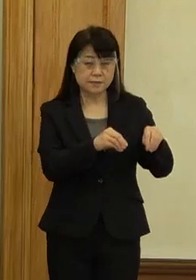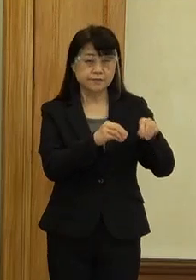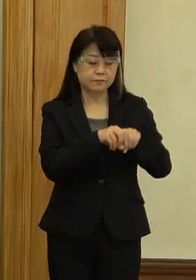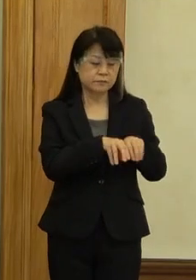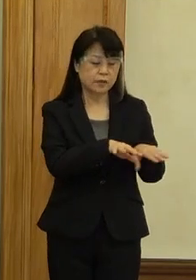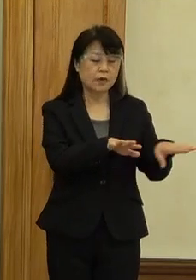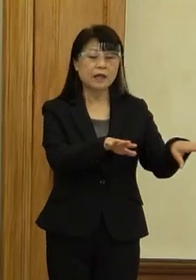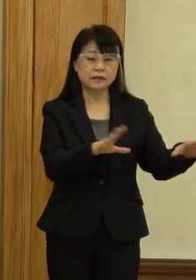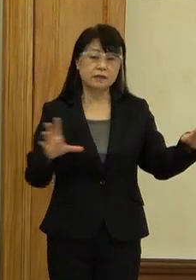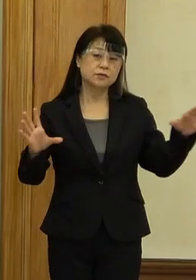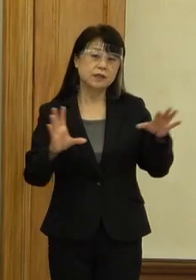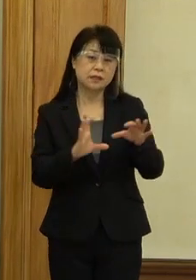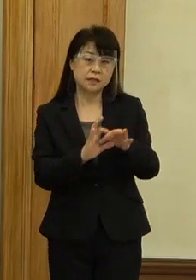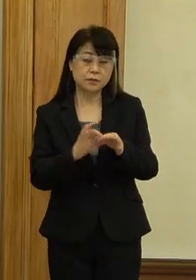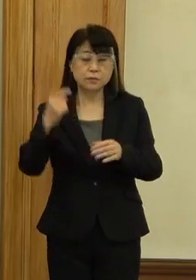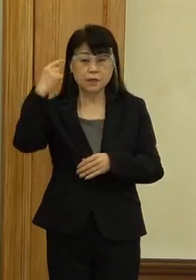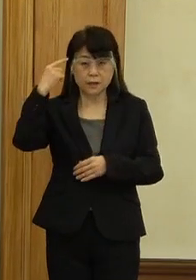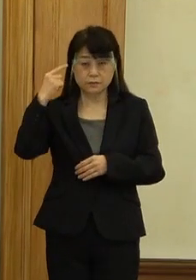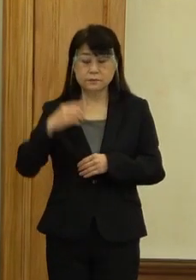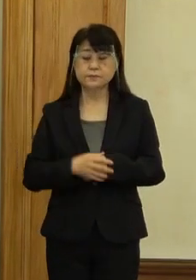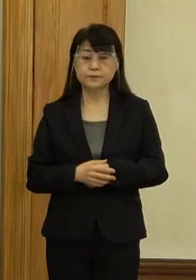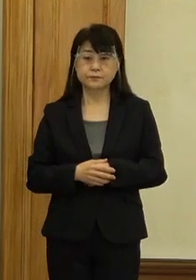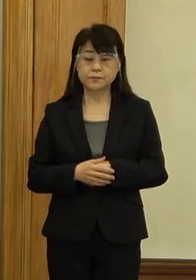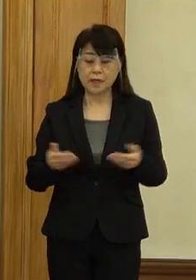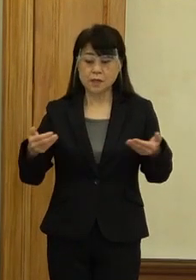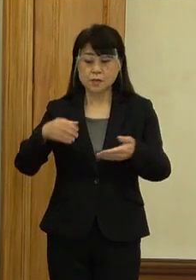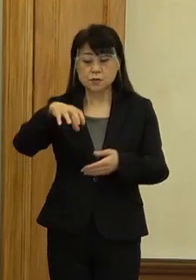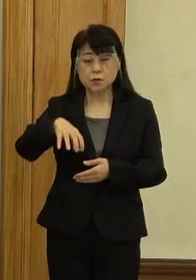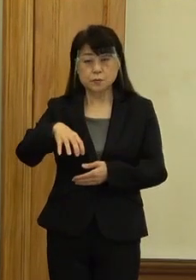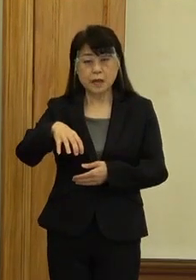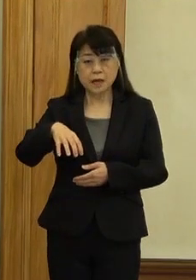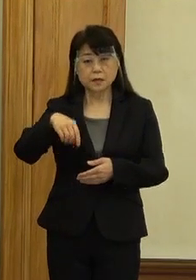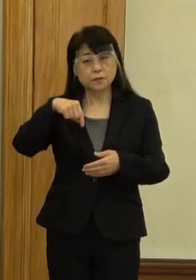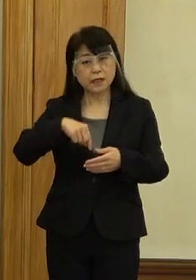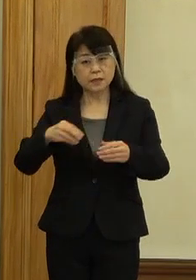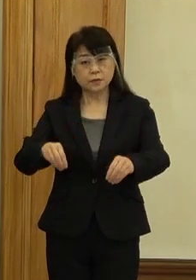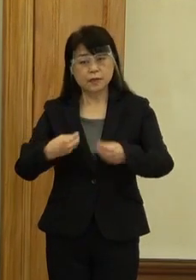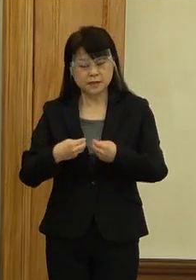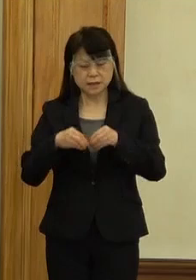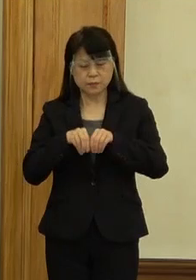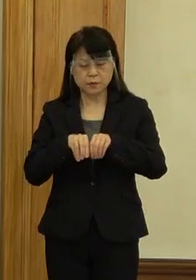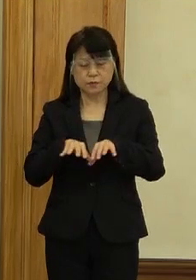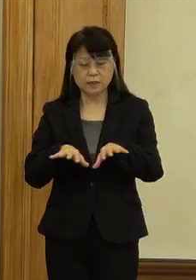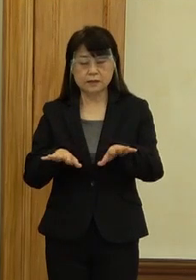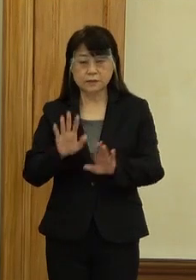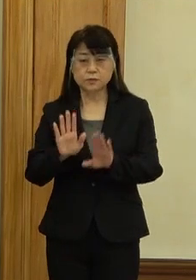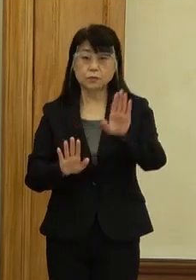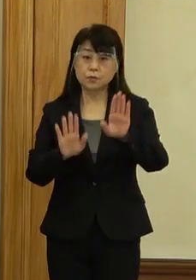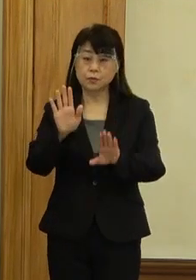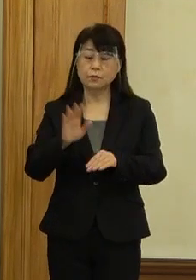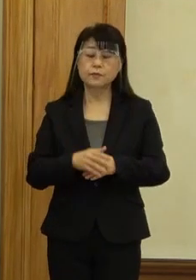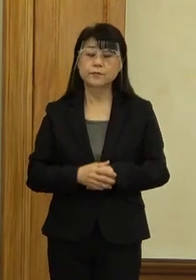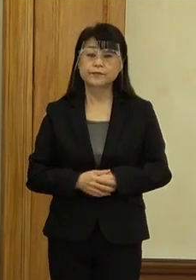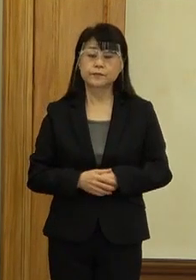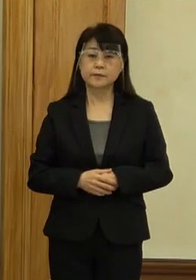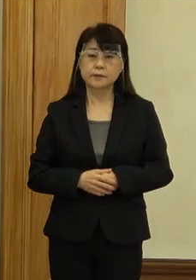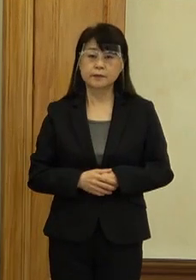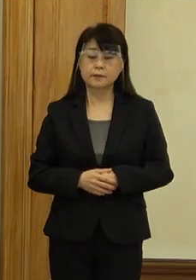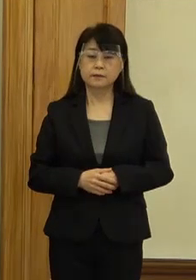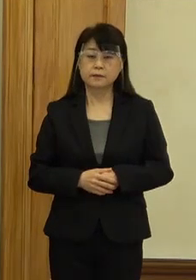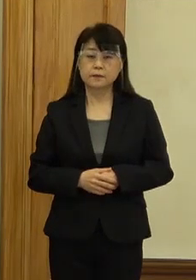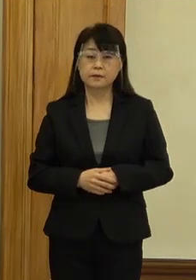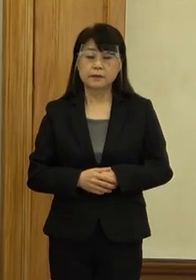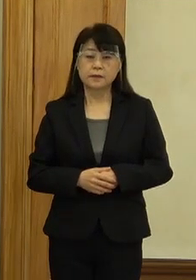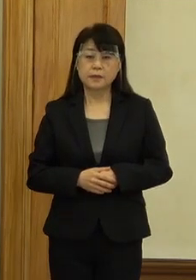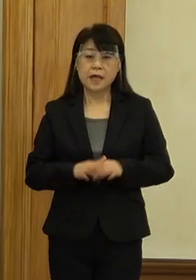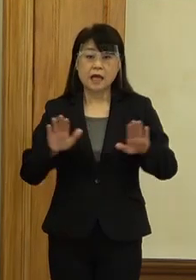っていることが考えられます。合わせて職場内での感染も広がりを見せているところです。一方でこ